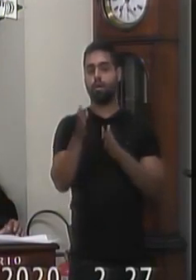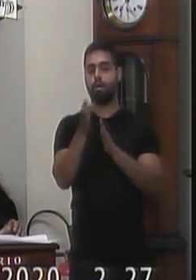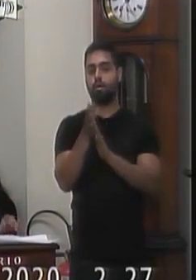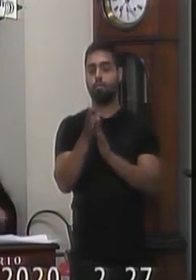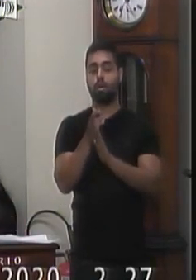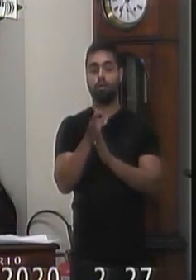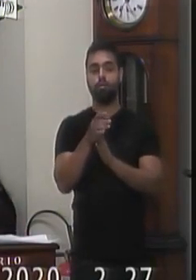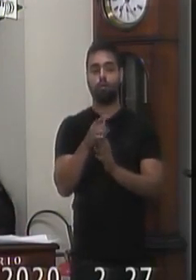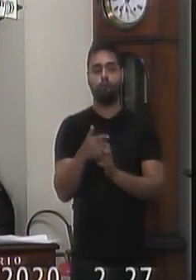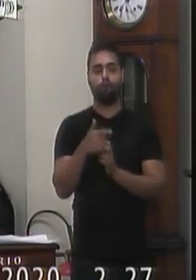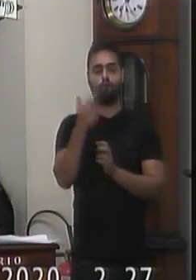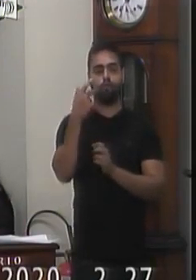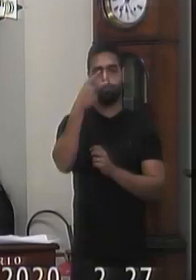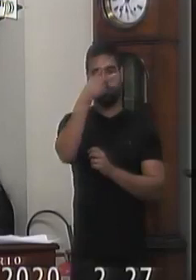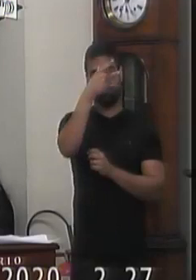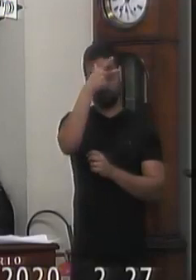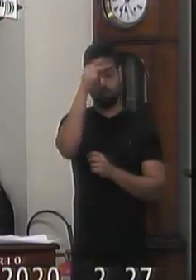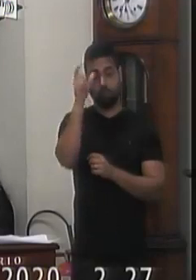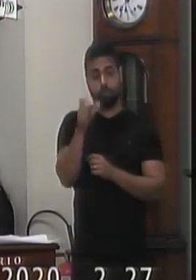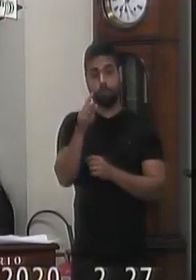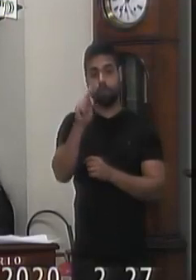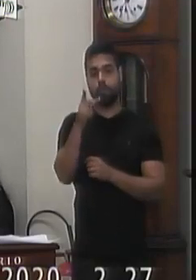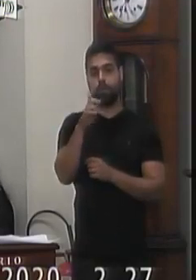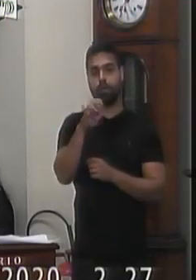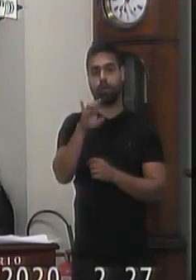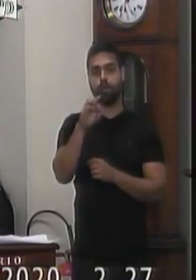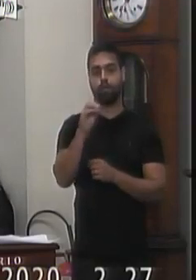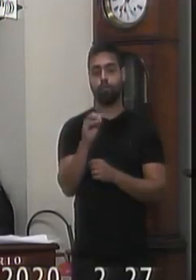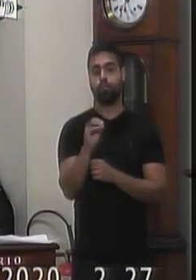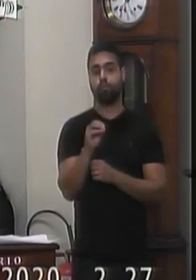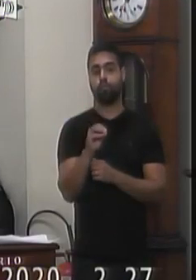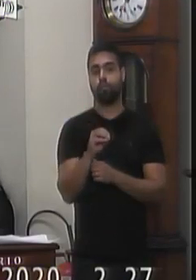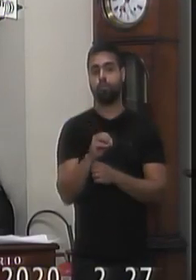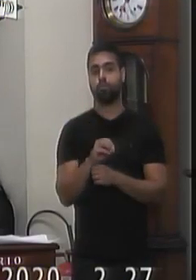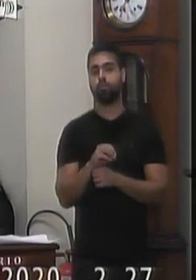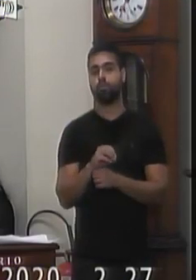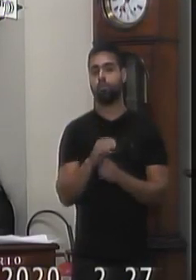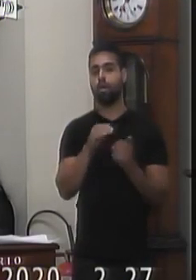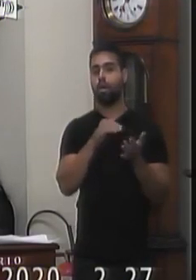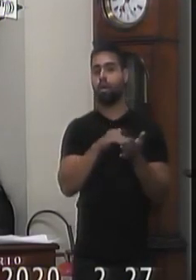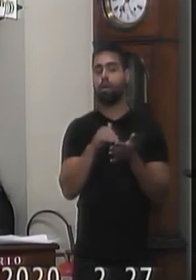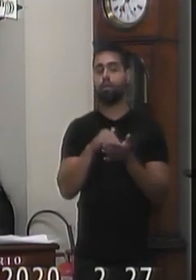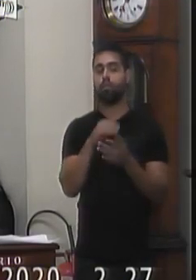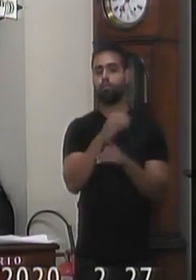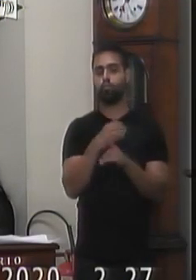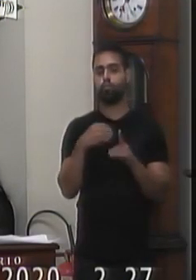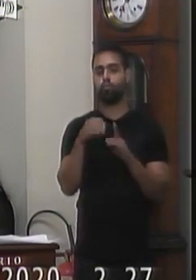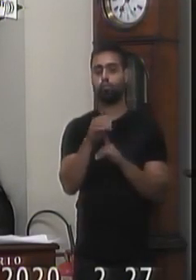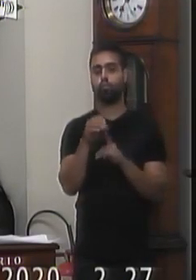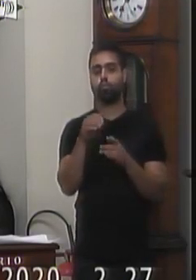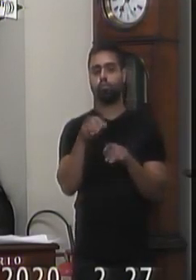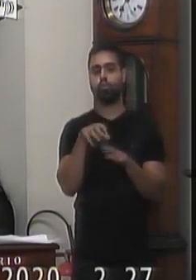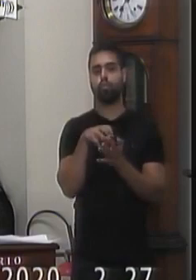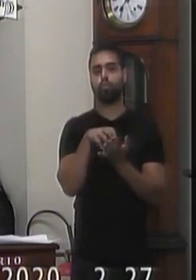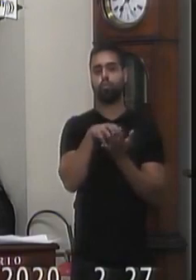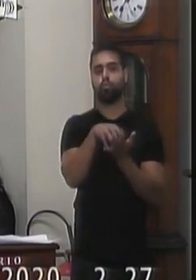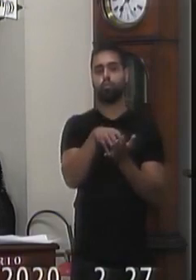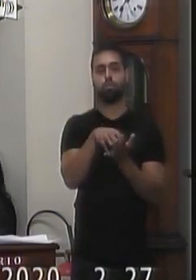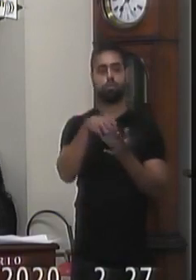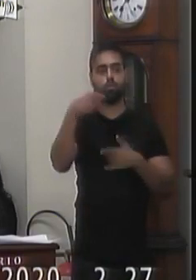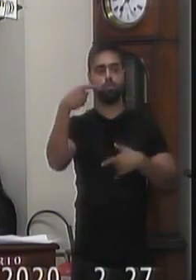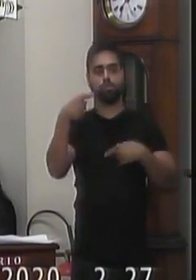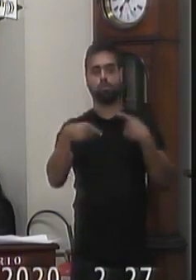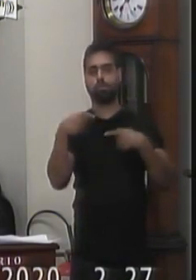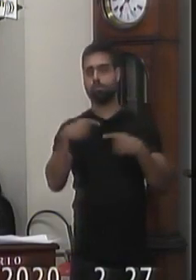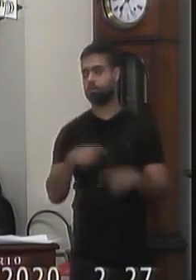ao senhor Hélio Suzano, vice-prefeito e secretário de Cultura e Turismo, se encontra em